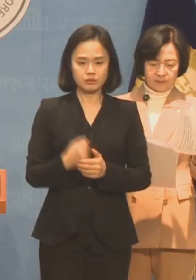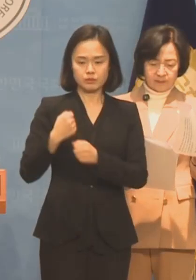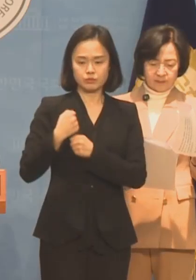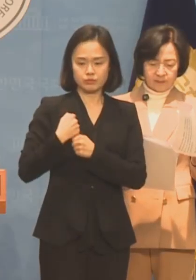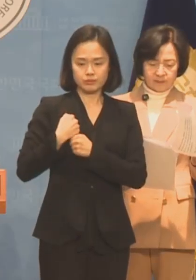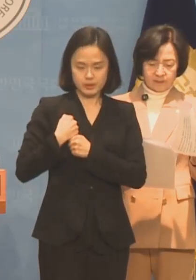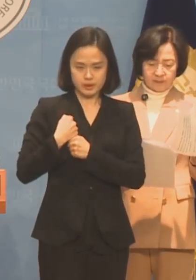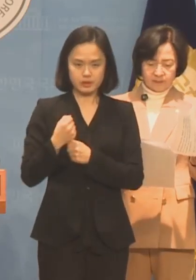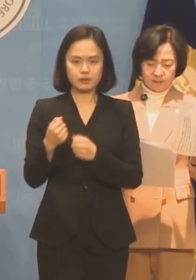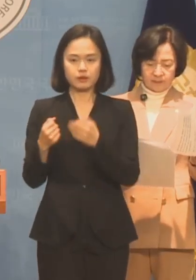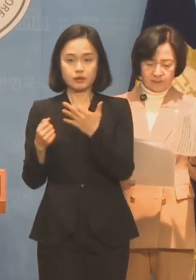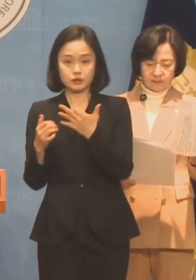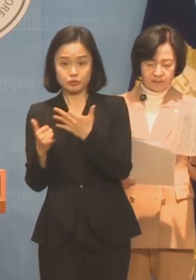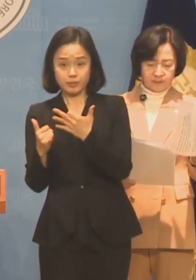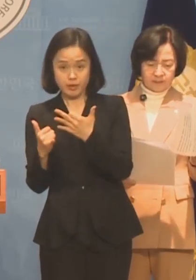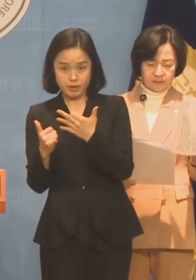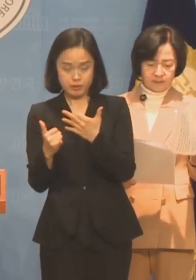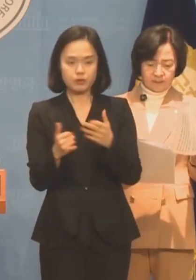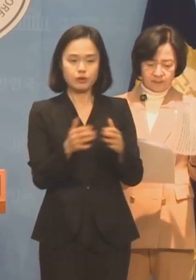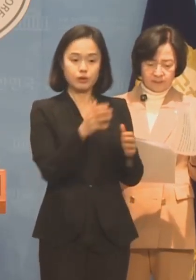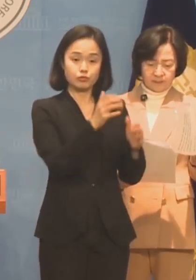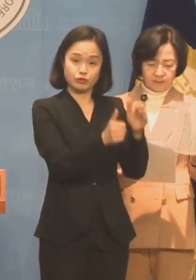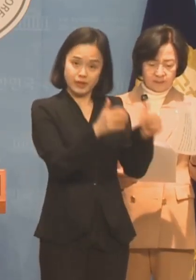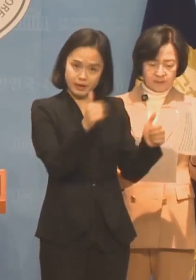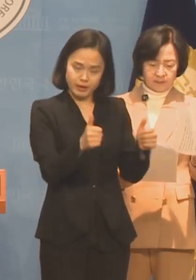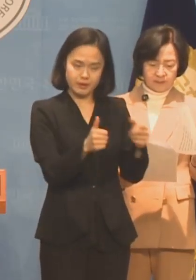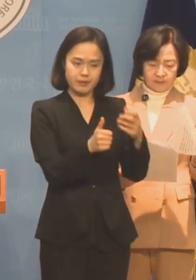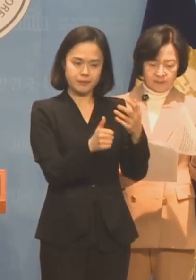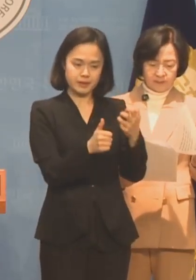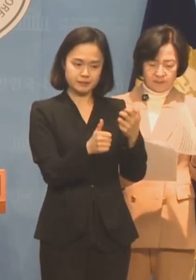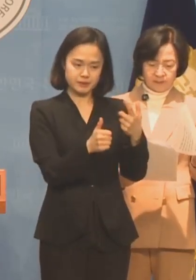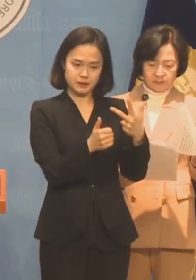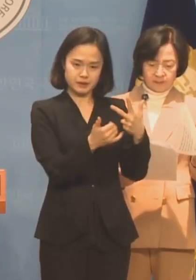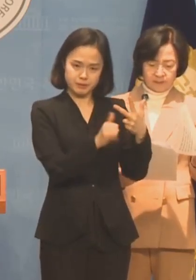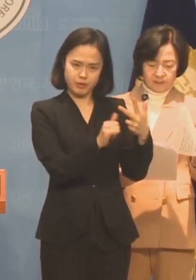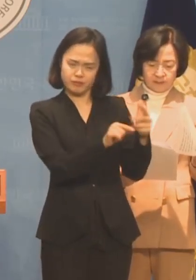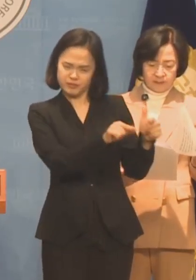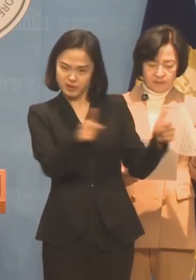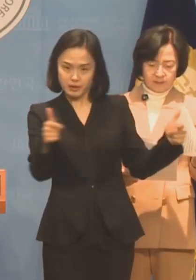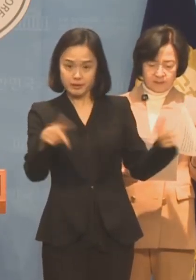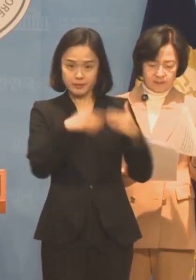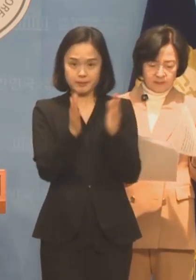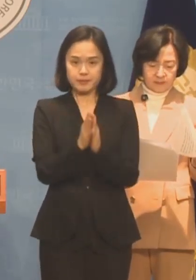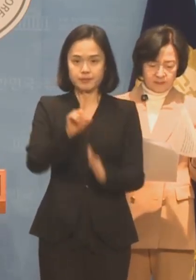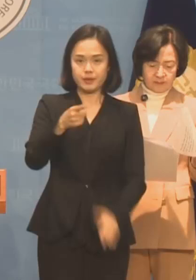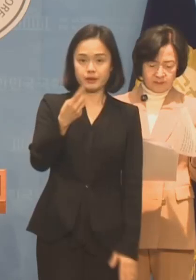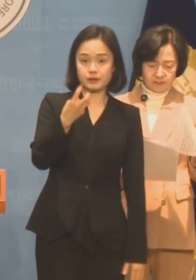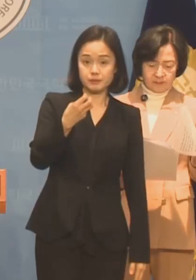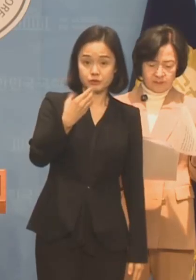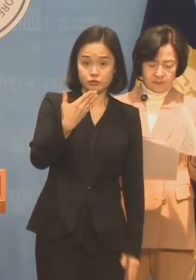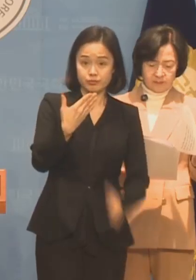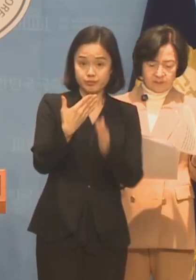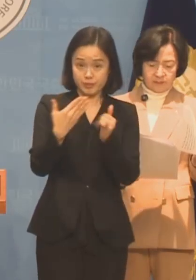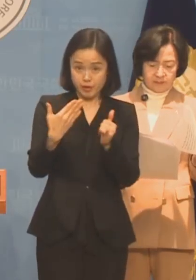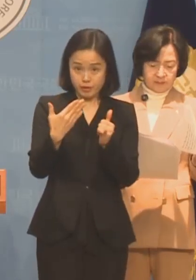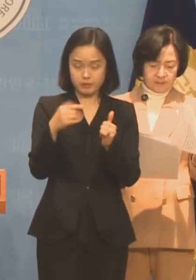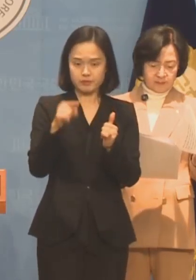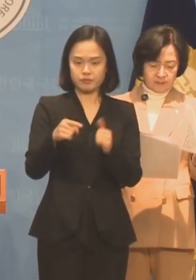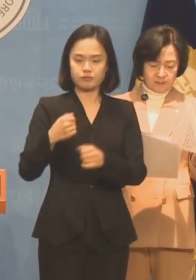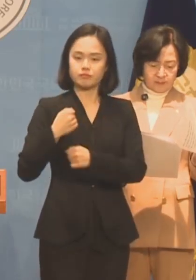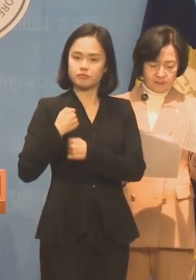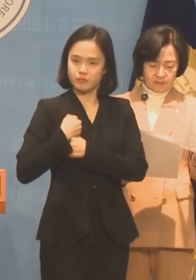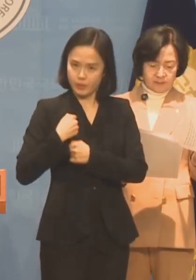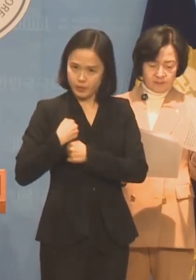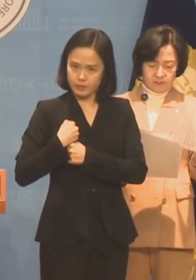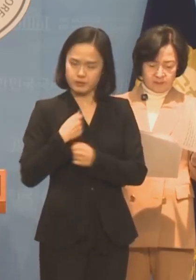19명, 군무원 2명 등 총 136명이 소총 119정, 권총 66정,